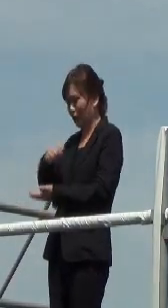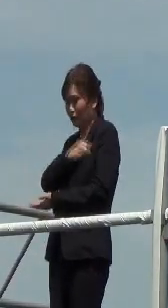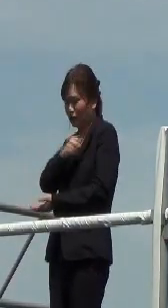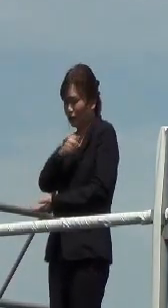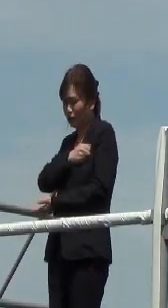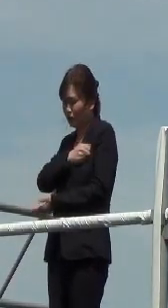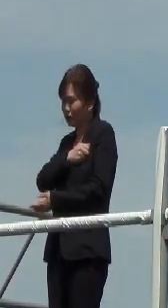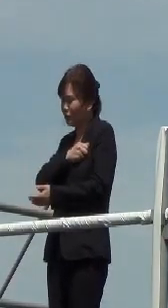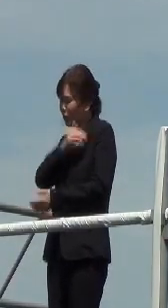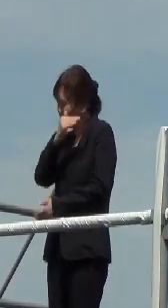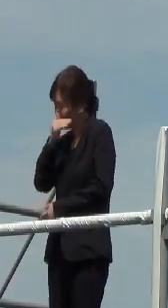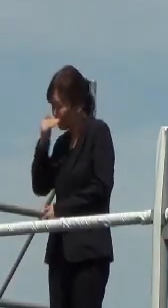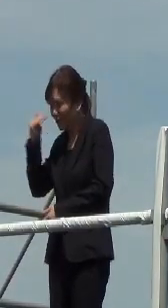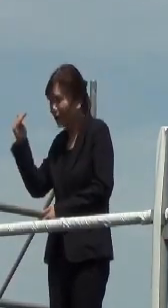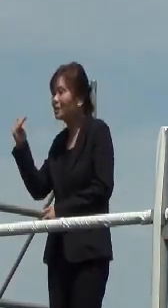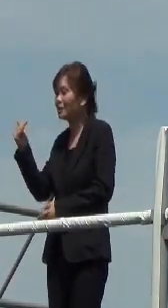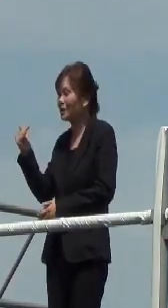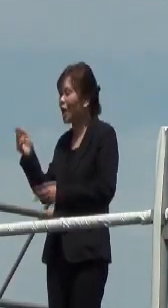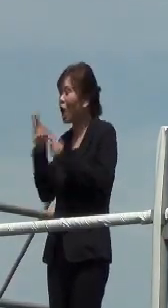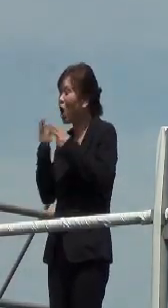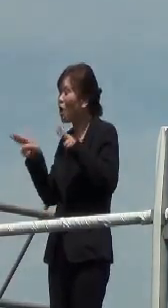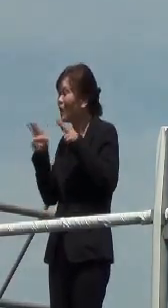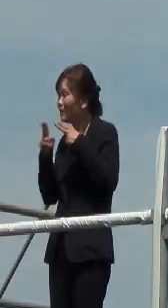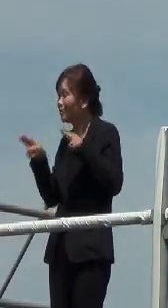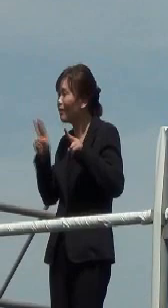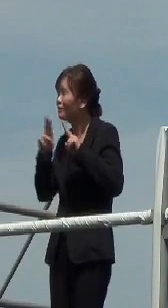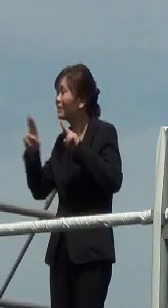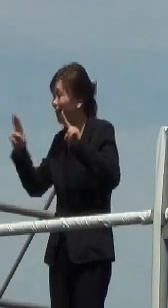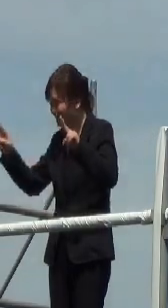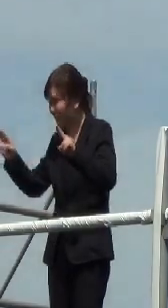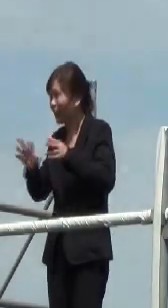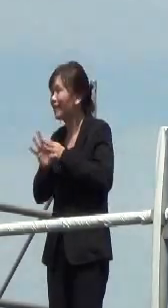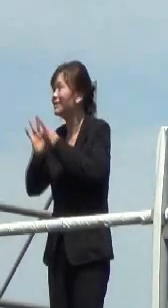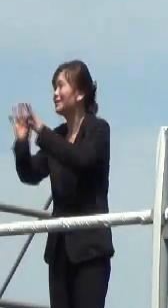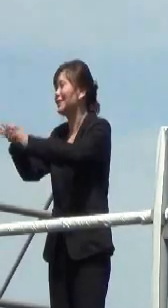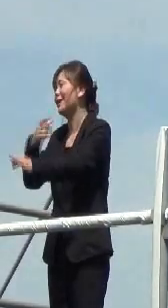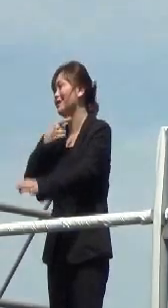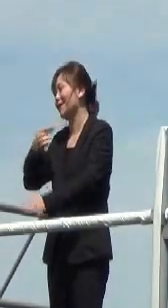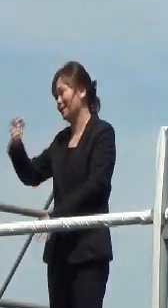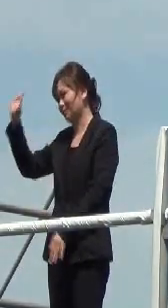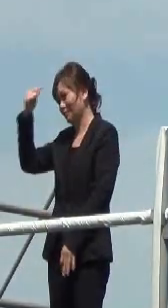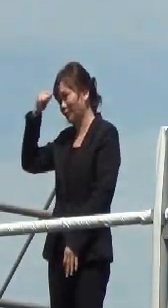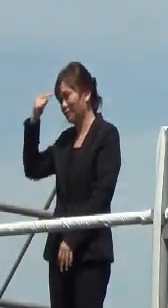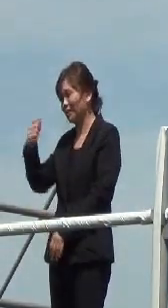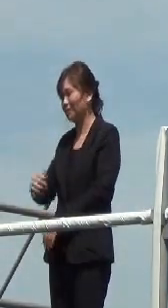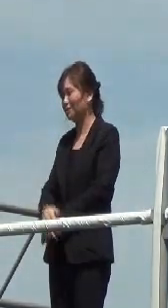音楽を通して伝えていきたいと思います。